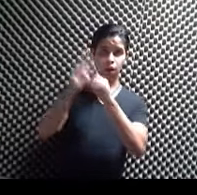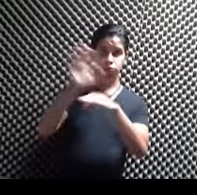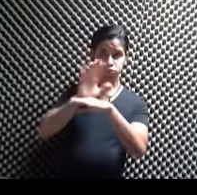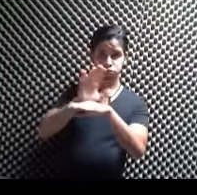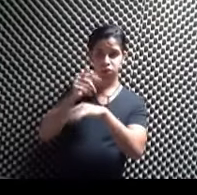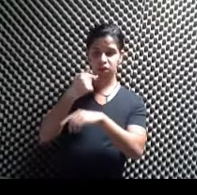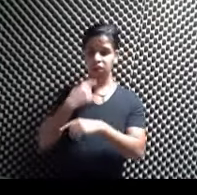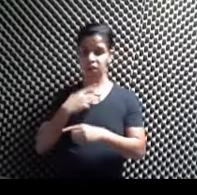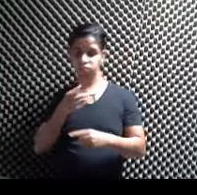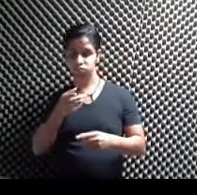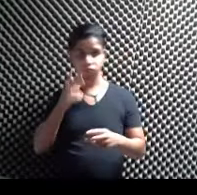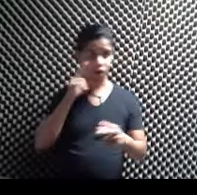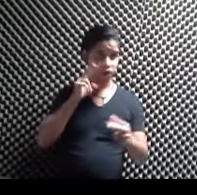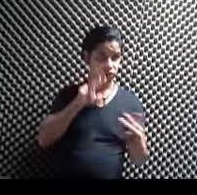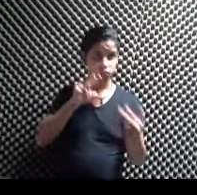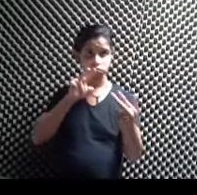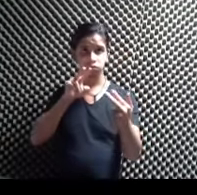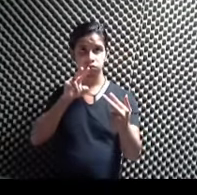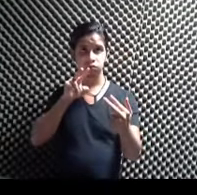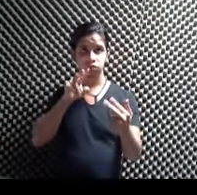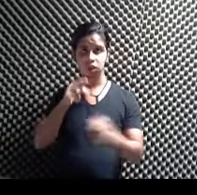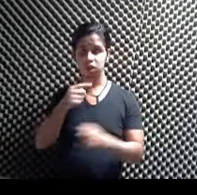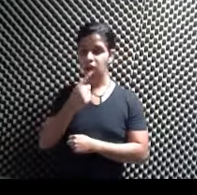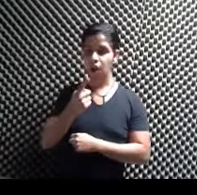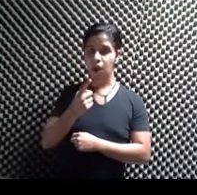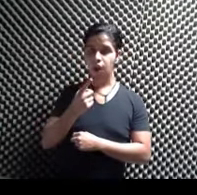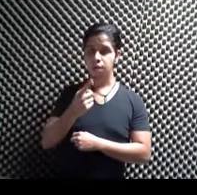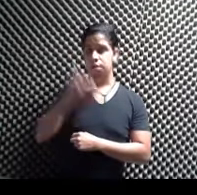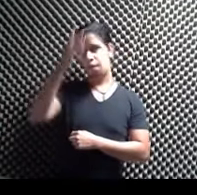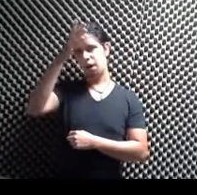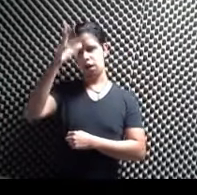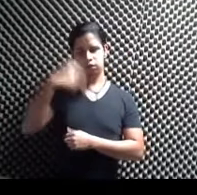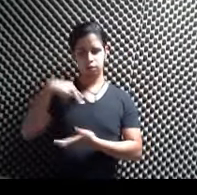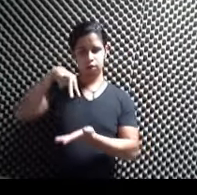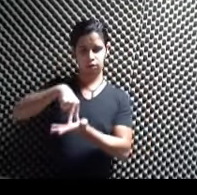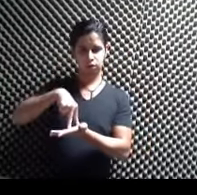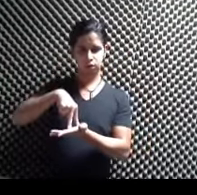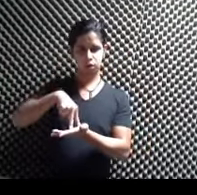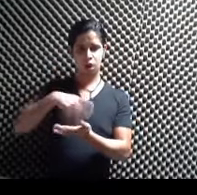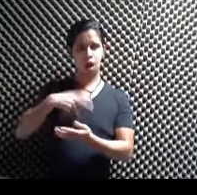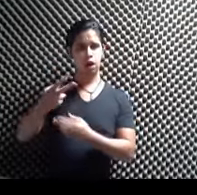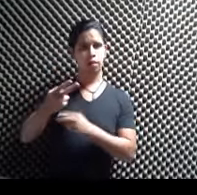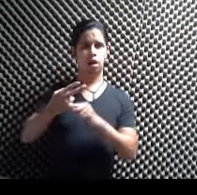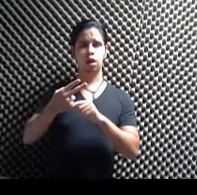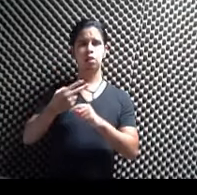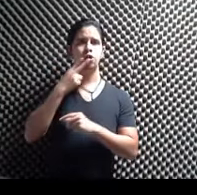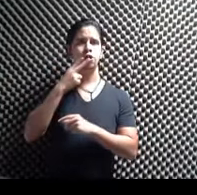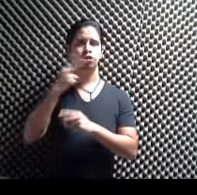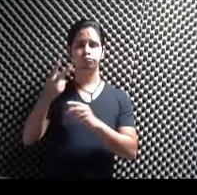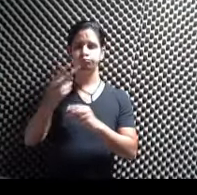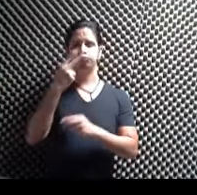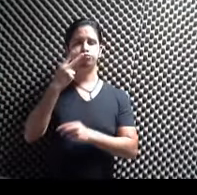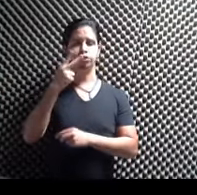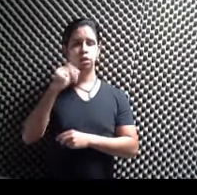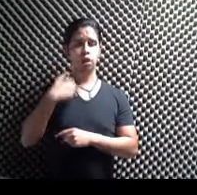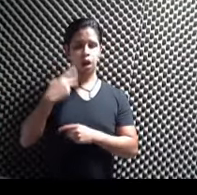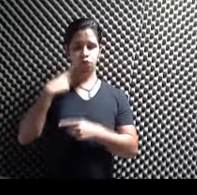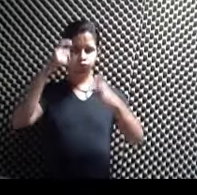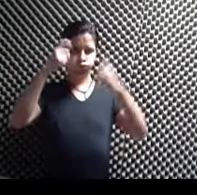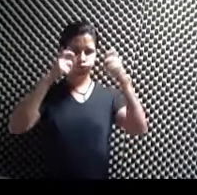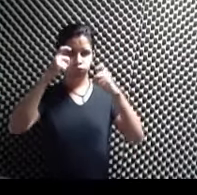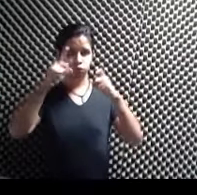un coaching muy específico que me ha ayudado. Papi se paraba así, agarraba el cigarrillo así, hacía este gesto, se reía de esta